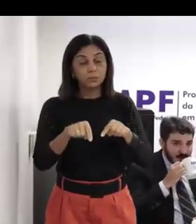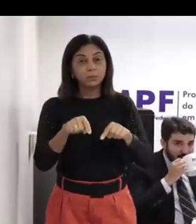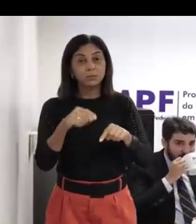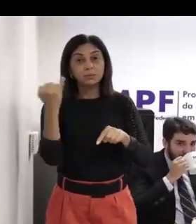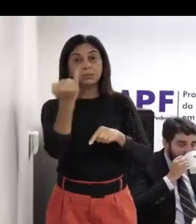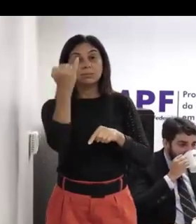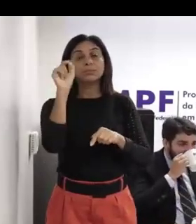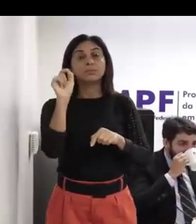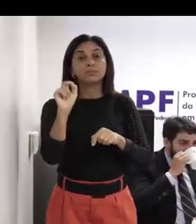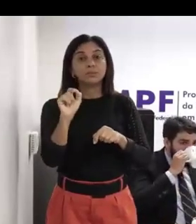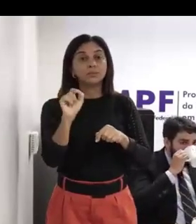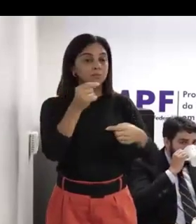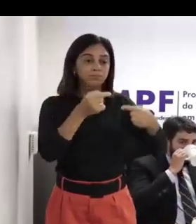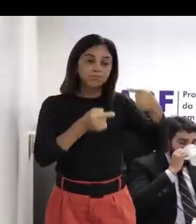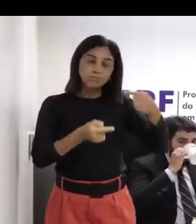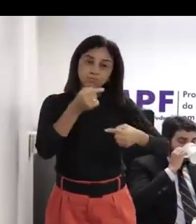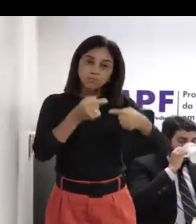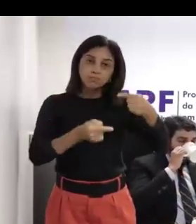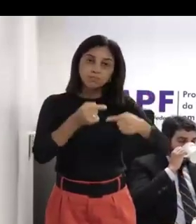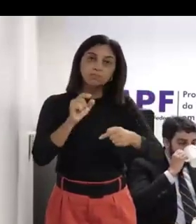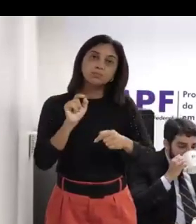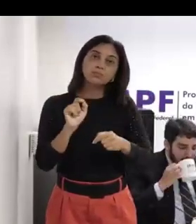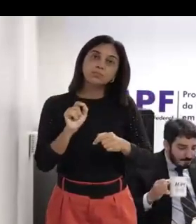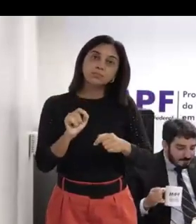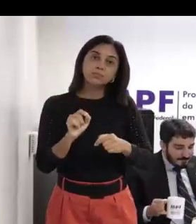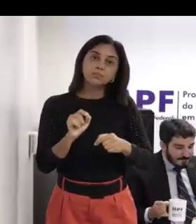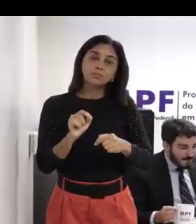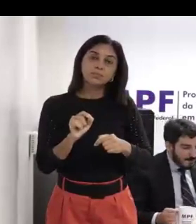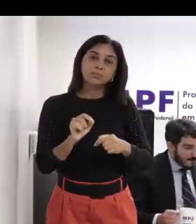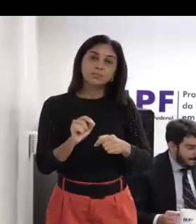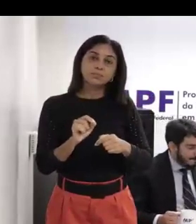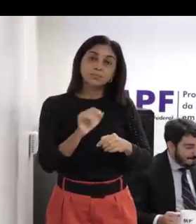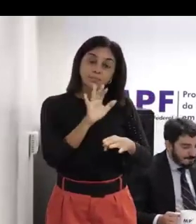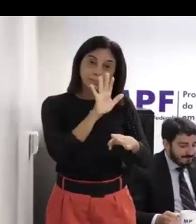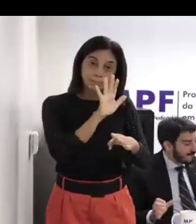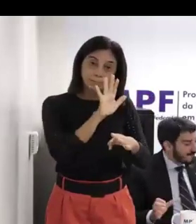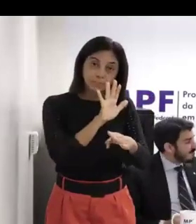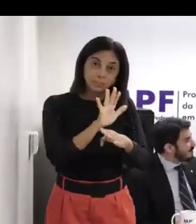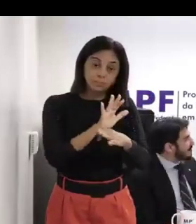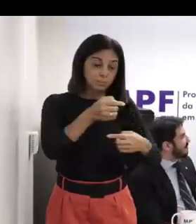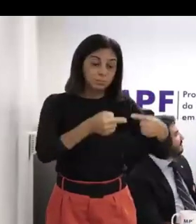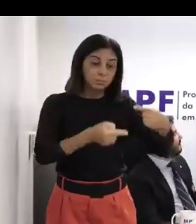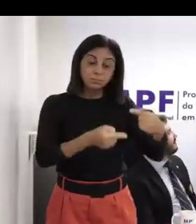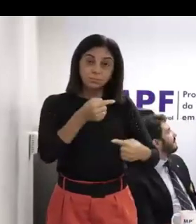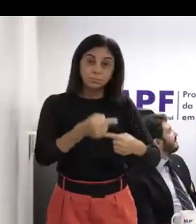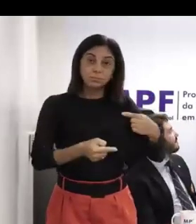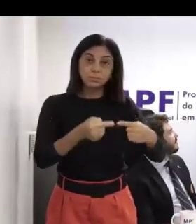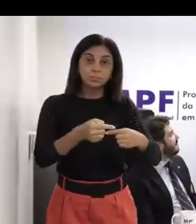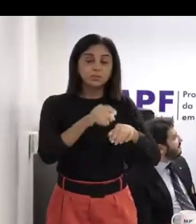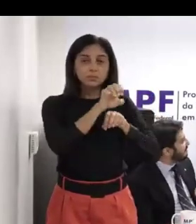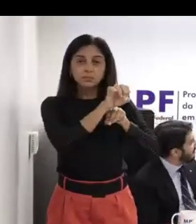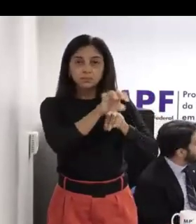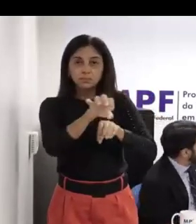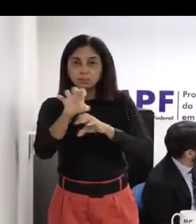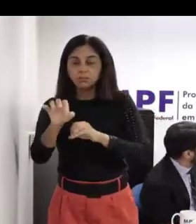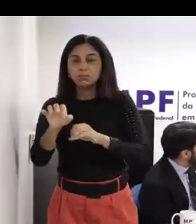é imperativo que nós tenhamos Essa visão inclusiva pro desenvolvimento de políticas tanto políticas educacionais